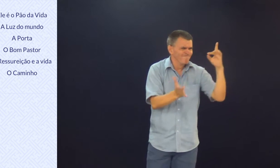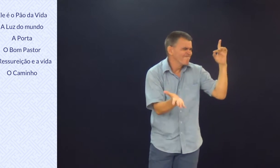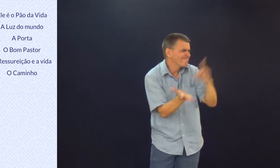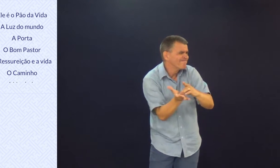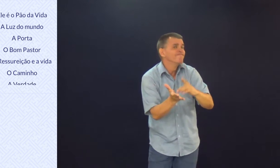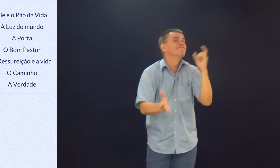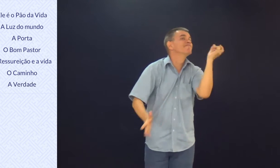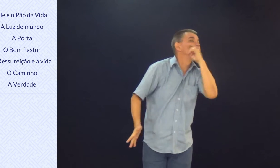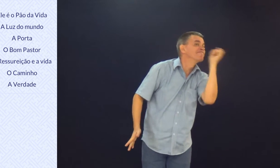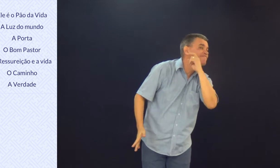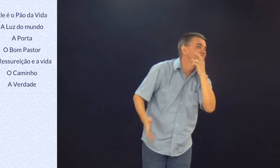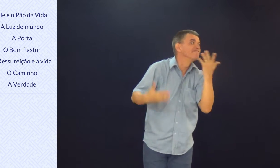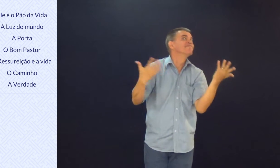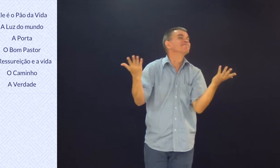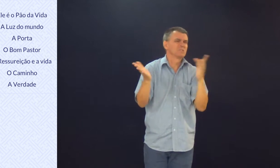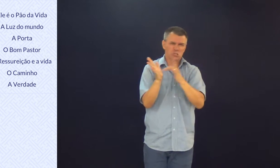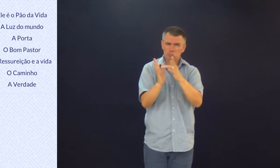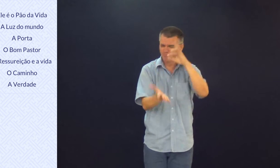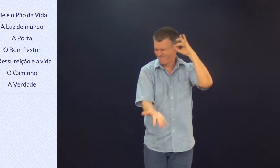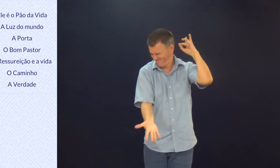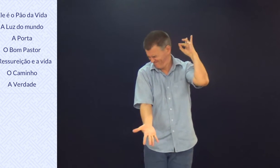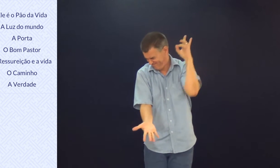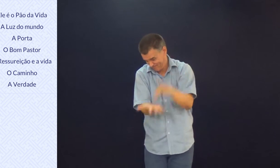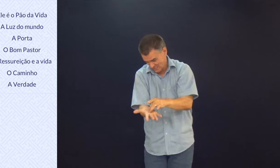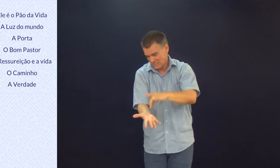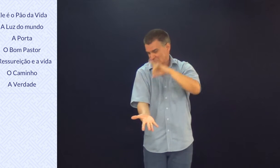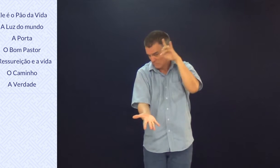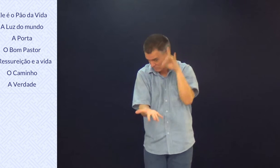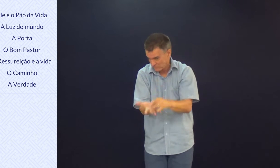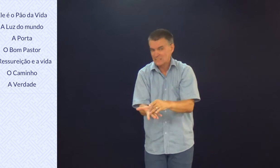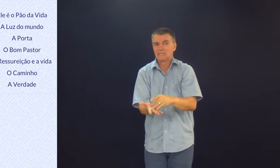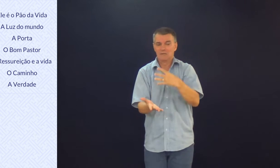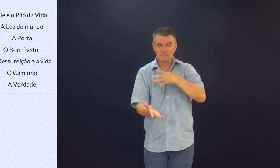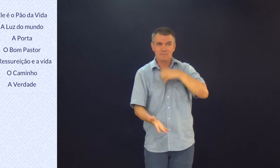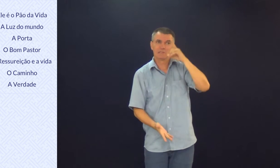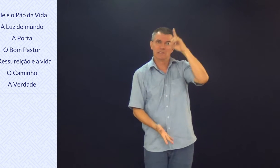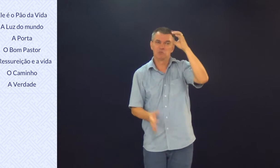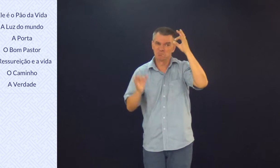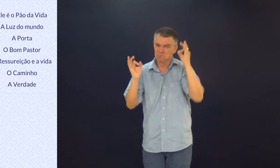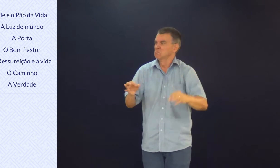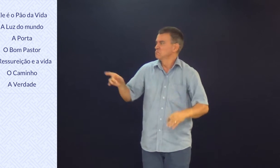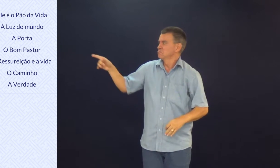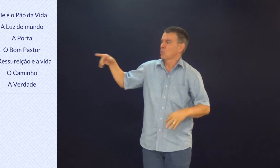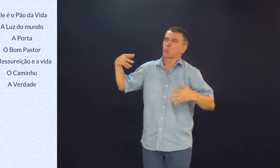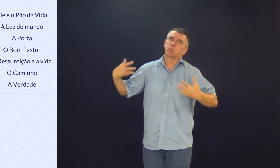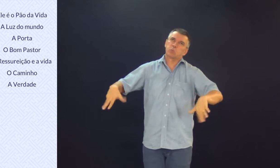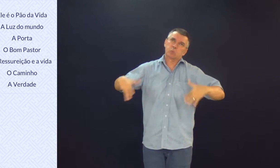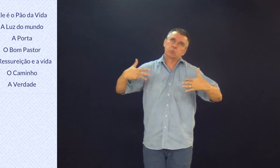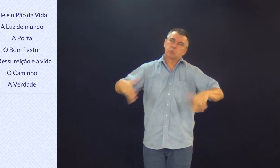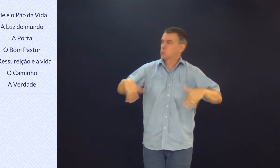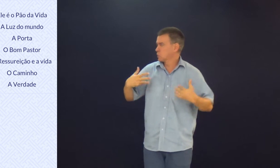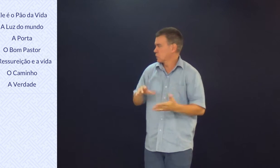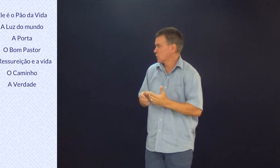jesus é a verdade ea mentira ele é a verdade com certeza